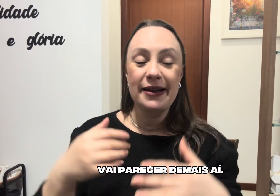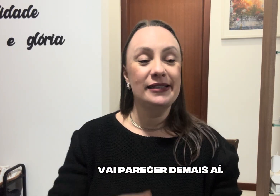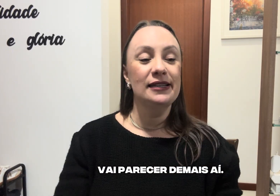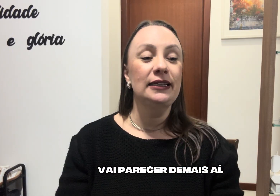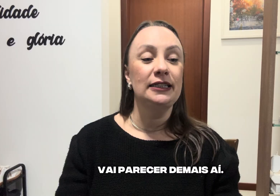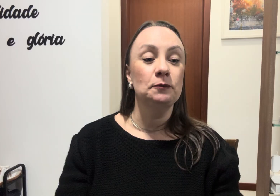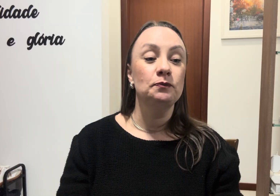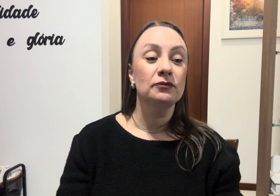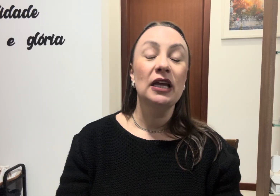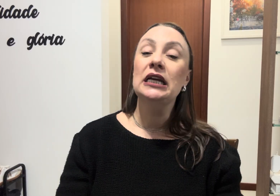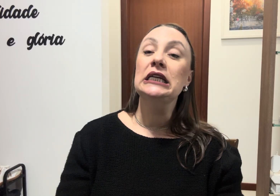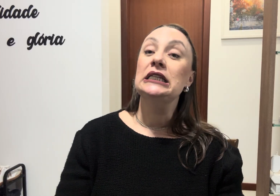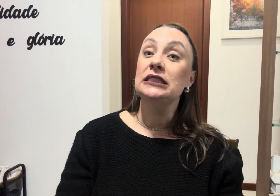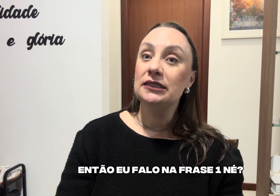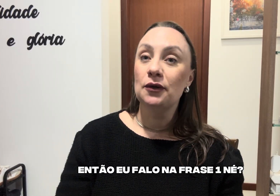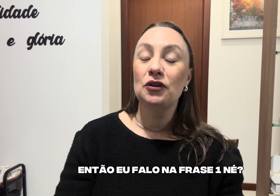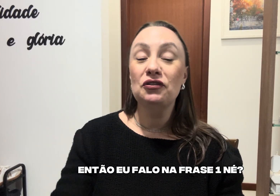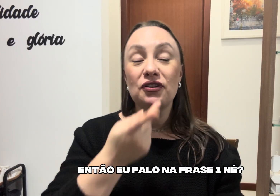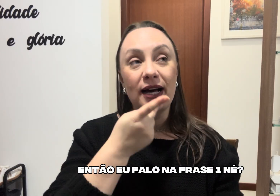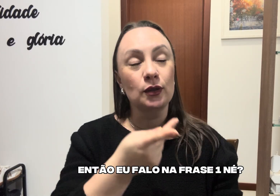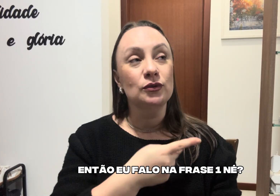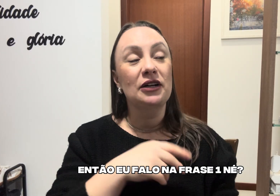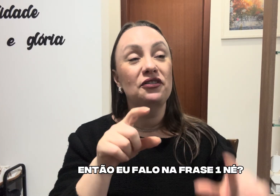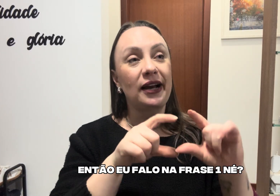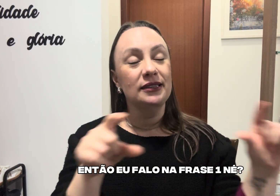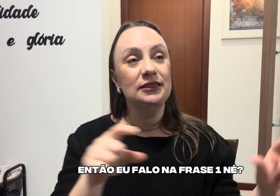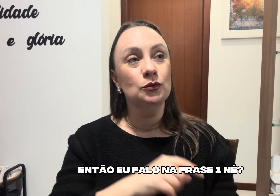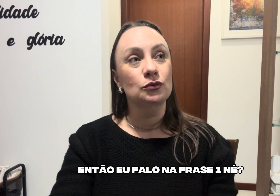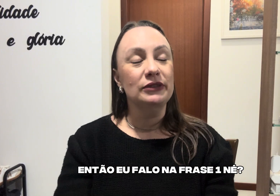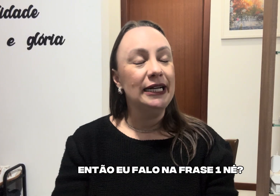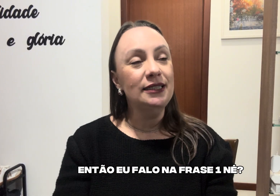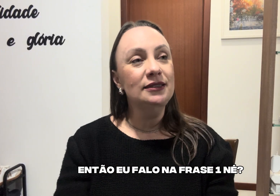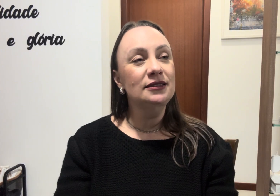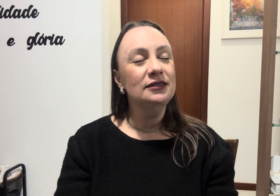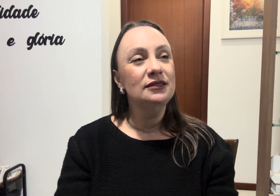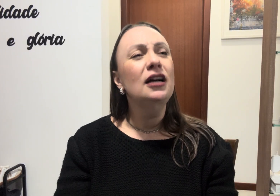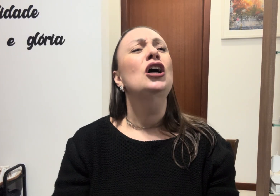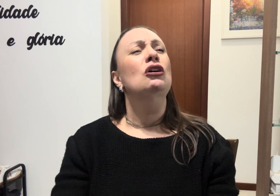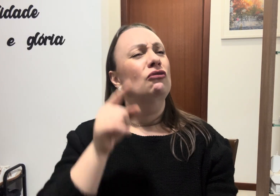demais aí. Então, eu falo na frase 1, né?